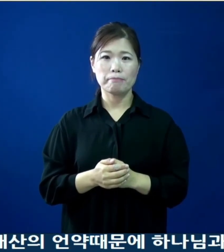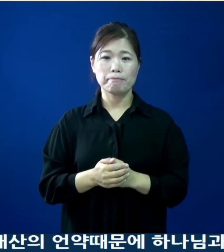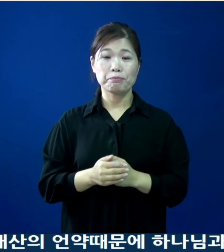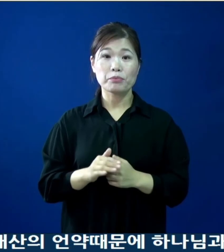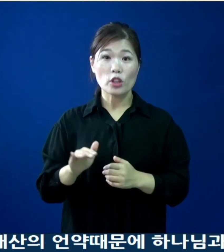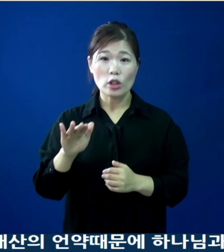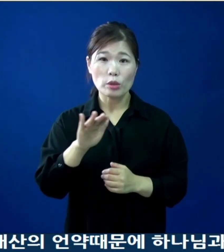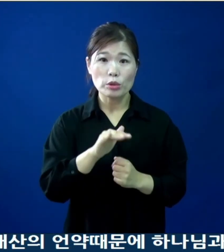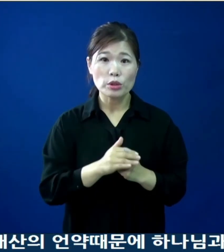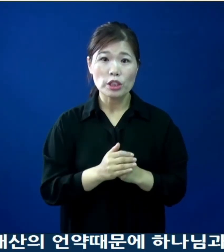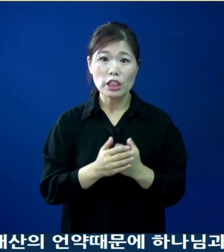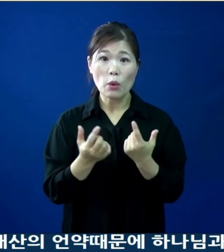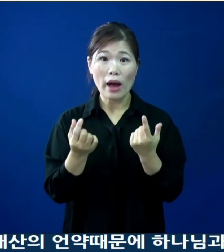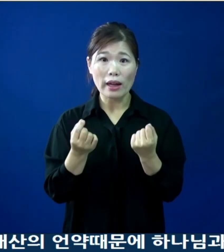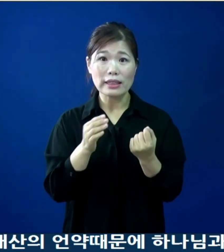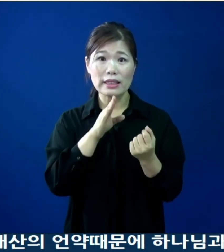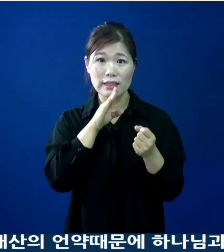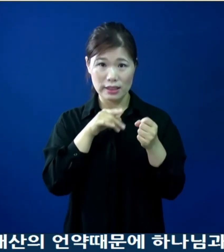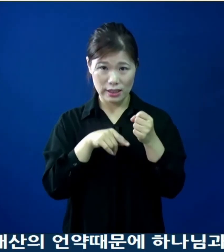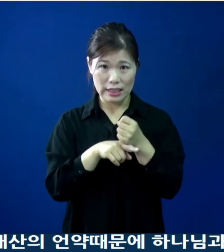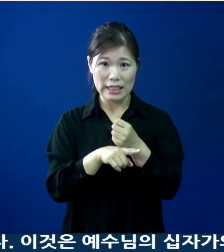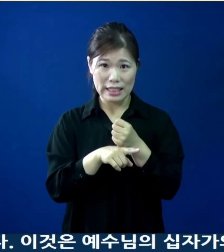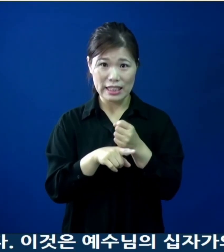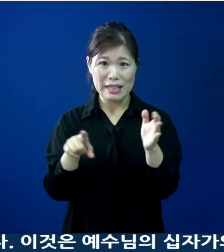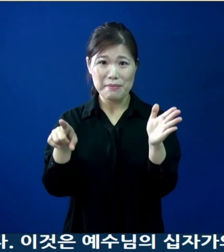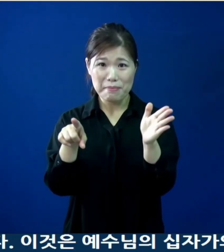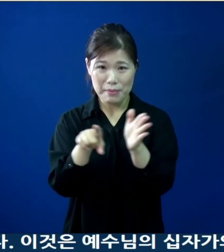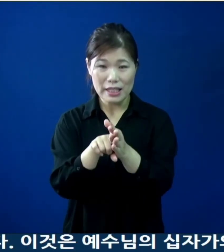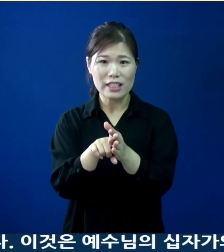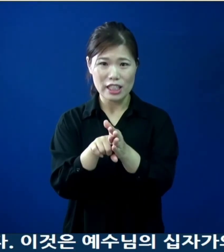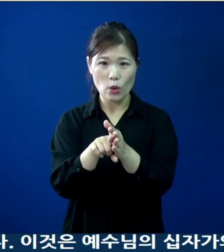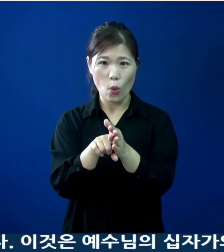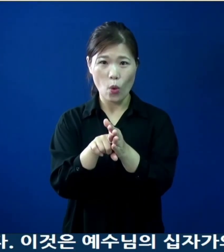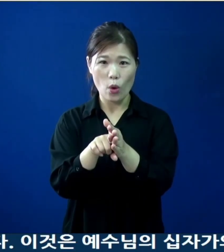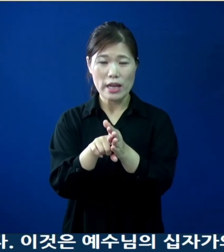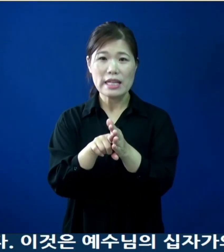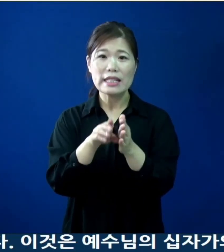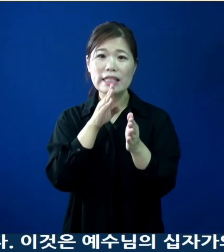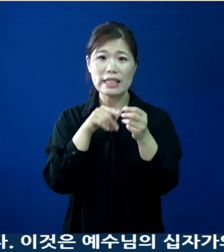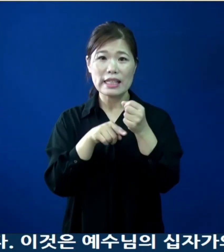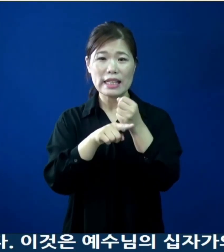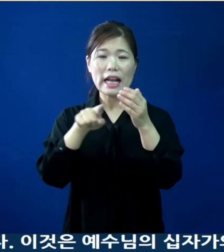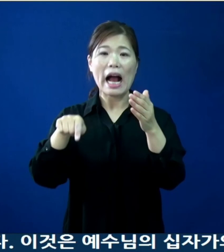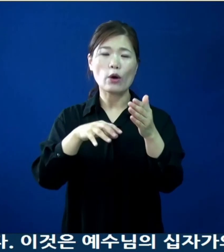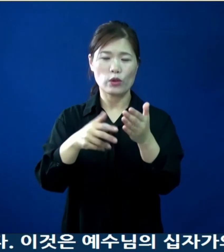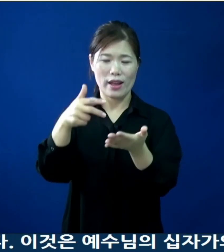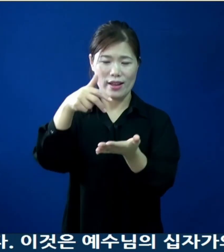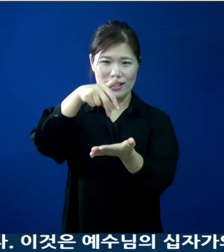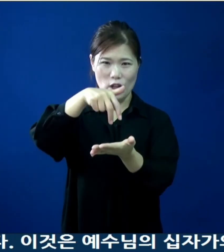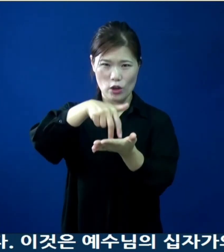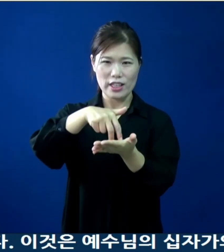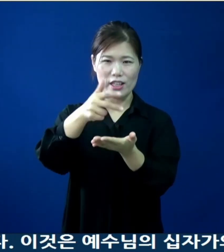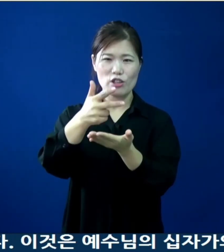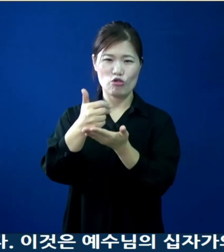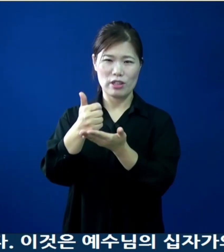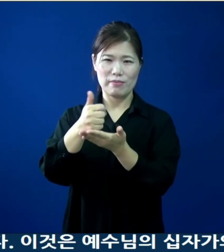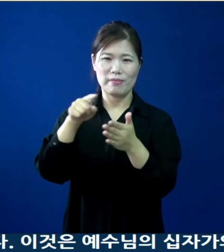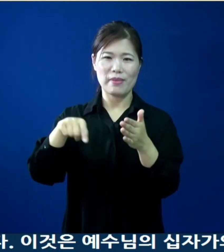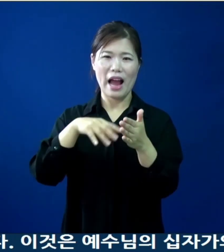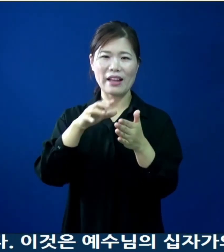여러분, 이 진리를 믿으시고 이 진리 가운데 서시기를 주 안에서